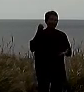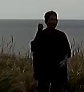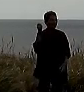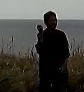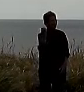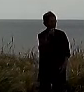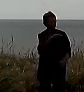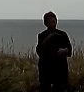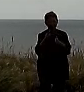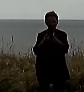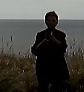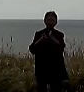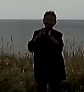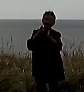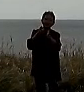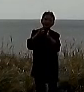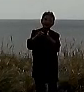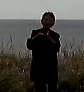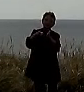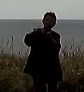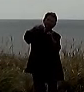また汽車に乗る。